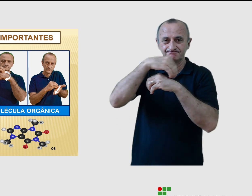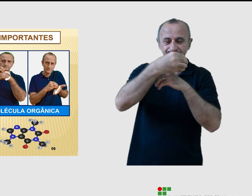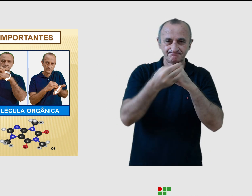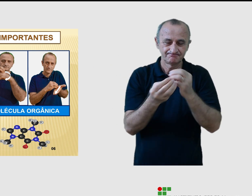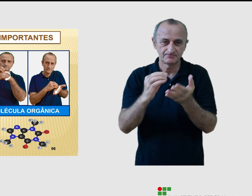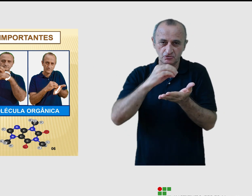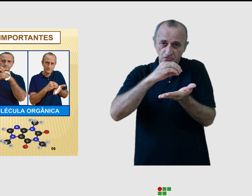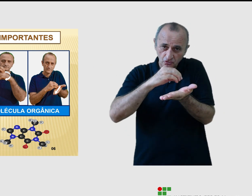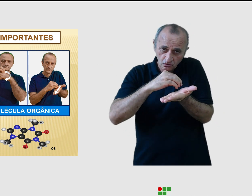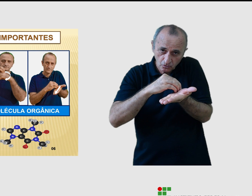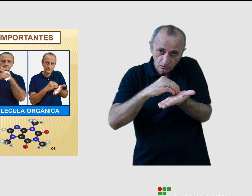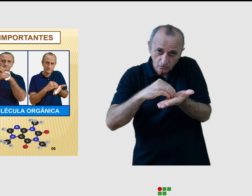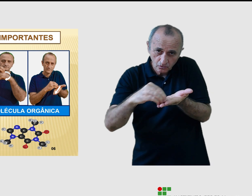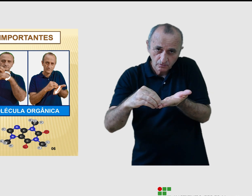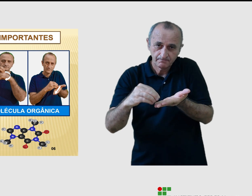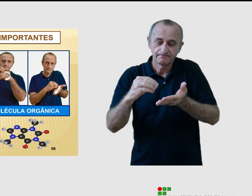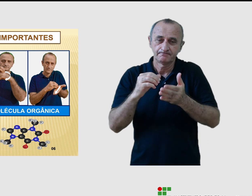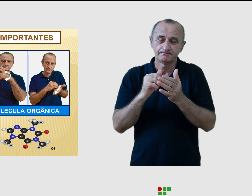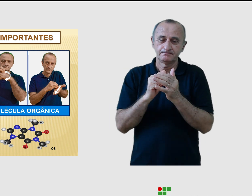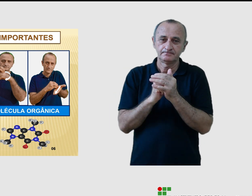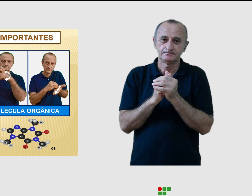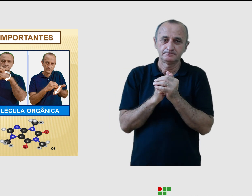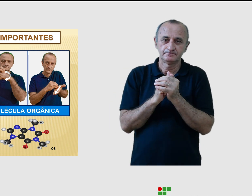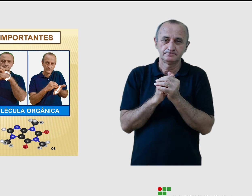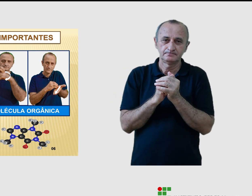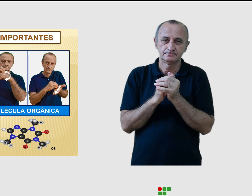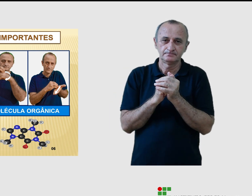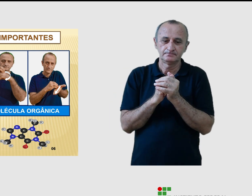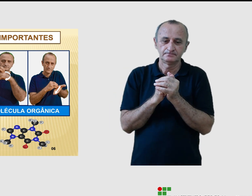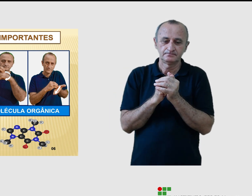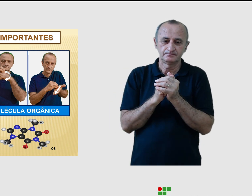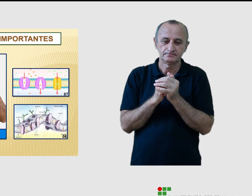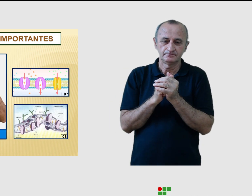molécula ao lado, molécula orgânica.